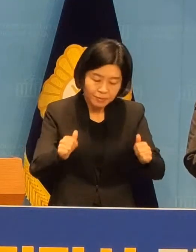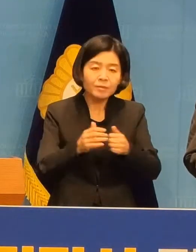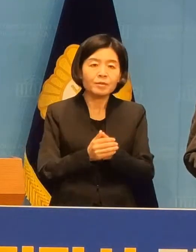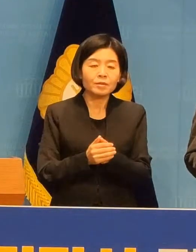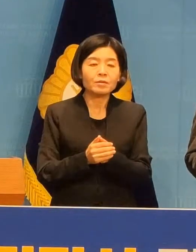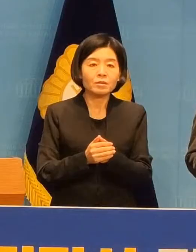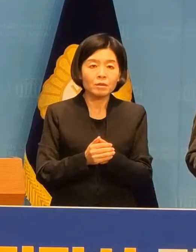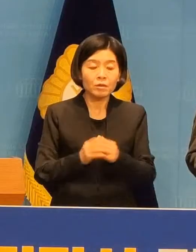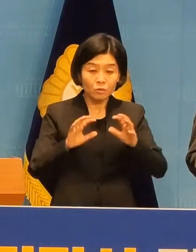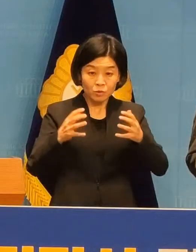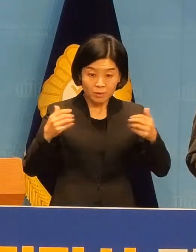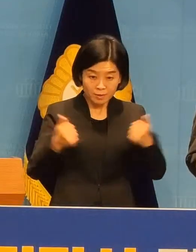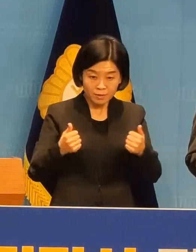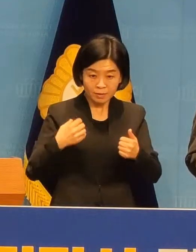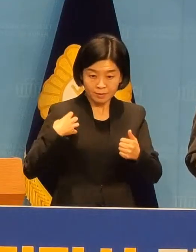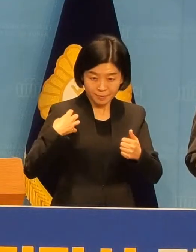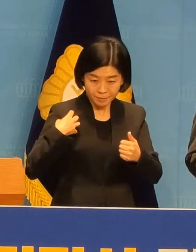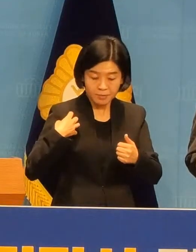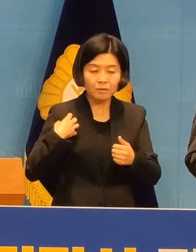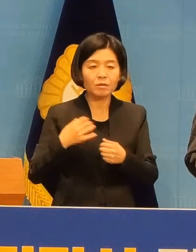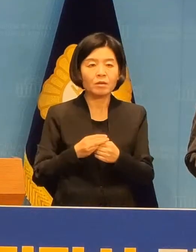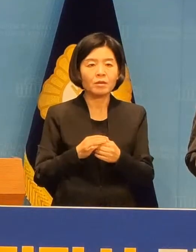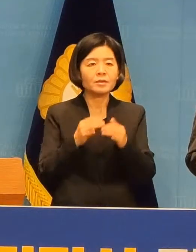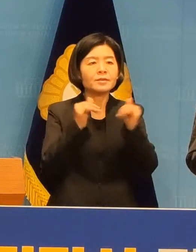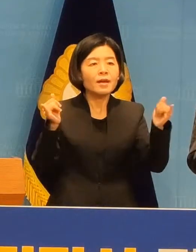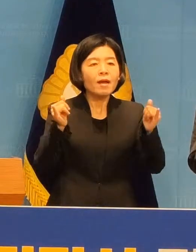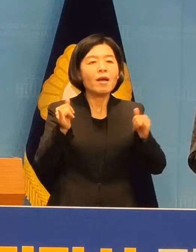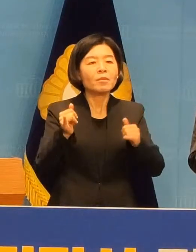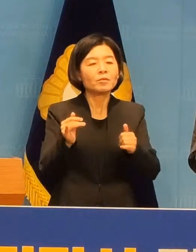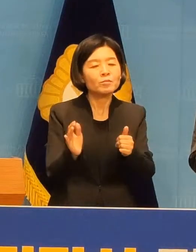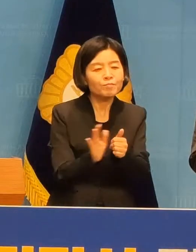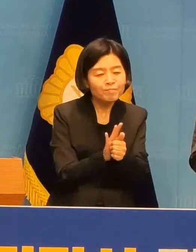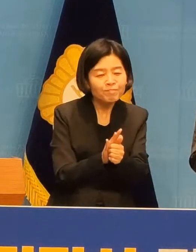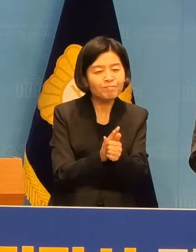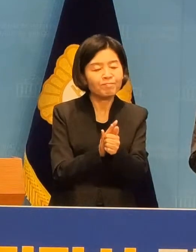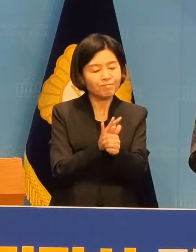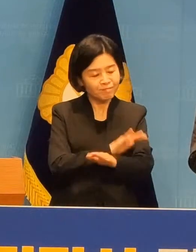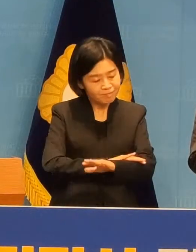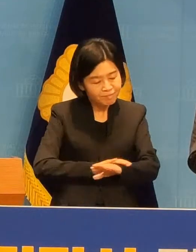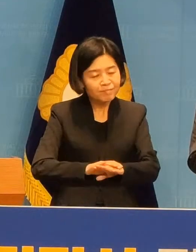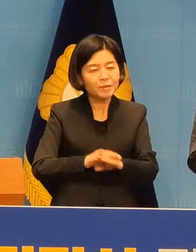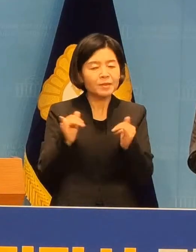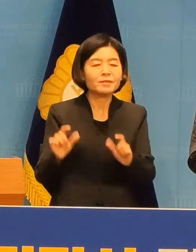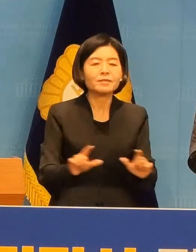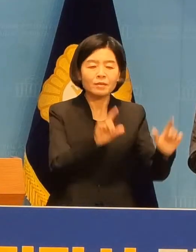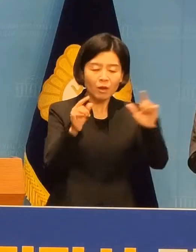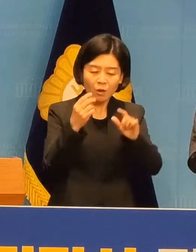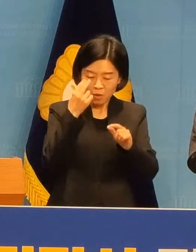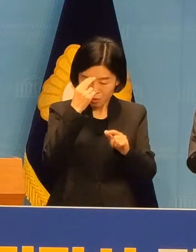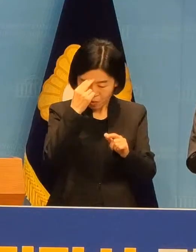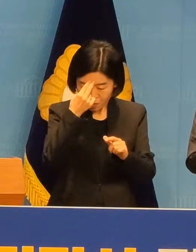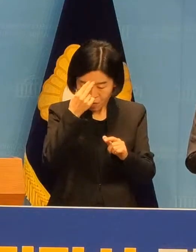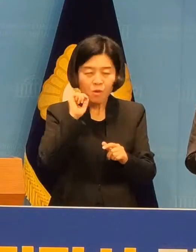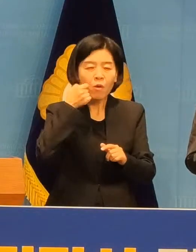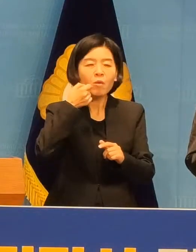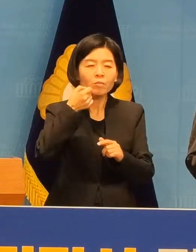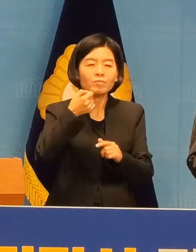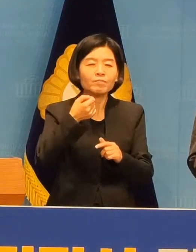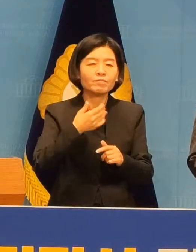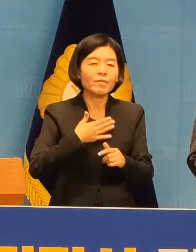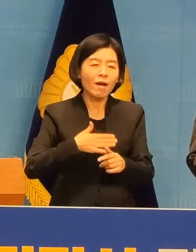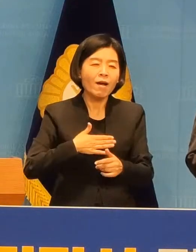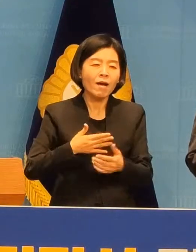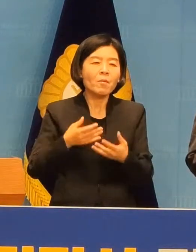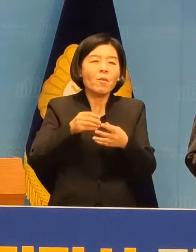질의에는 어김없이 사람의 냄새가 나고 민생의 고달픔이 담겨 있습니다. 10만